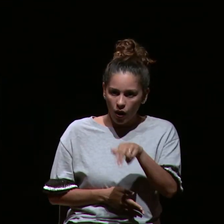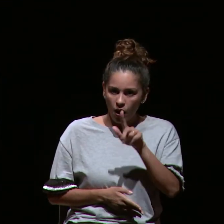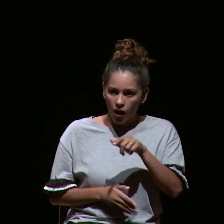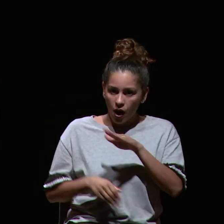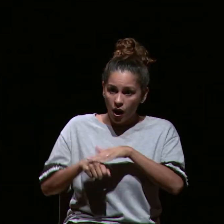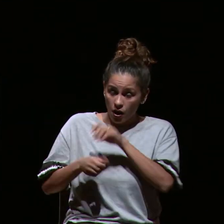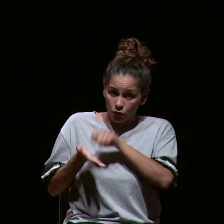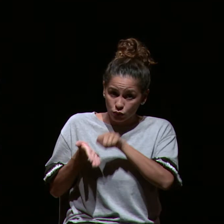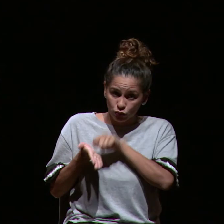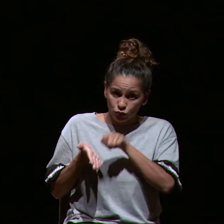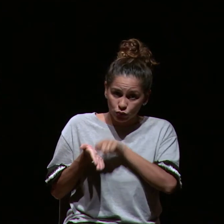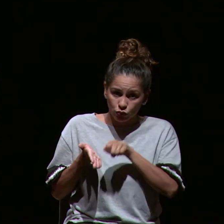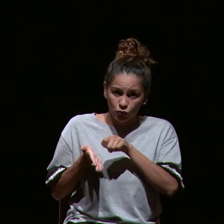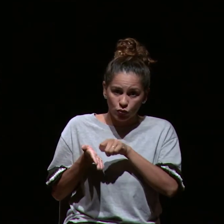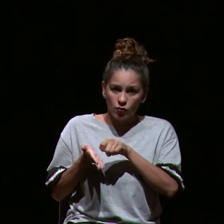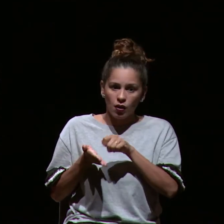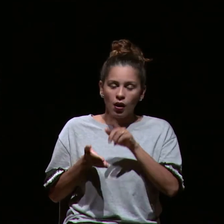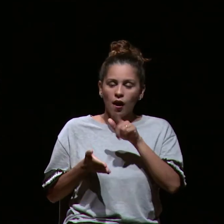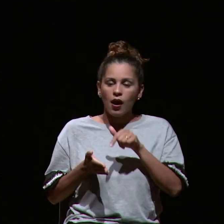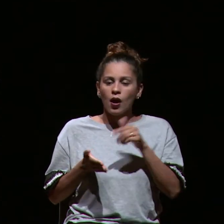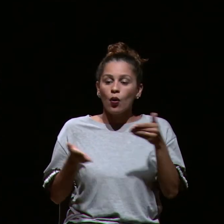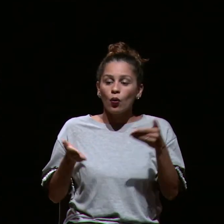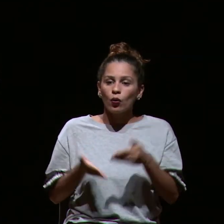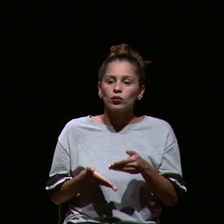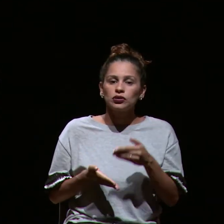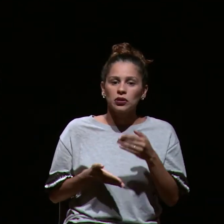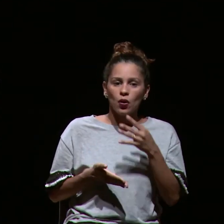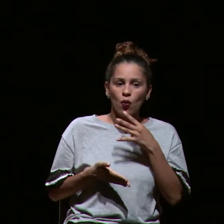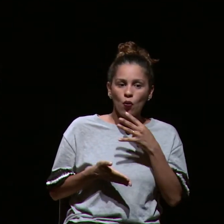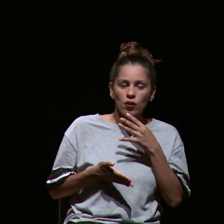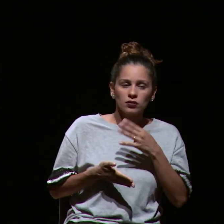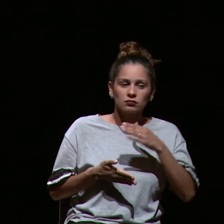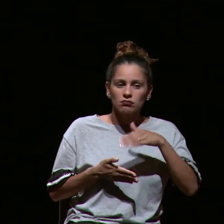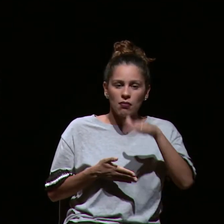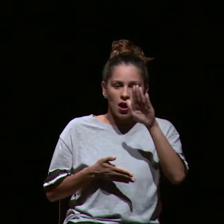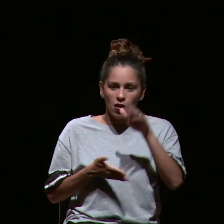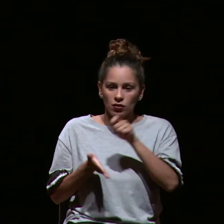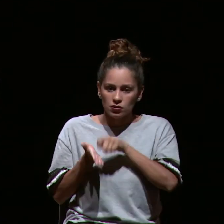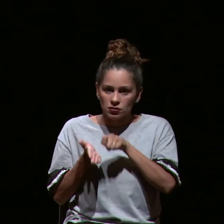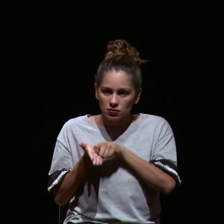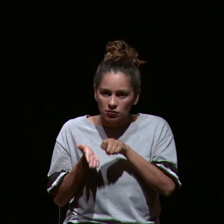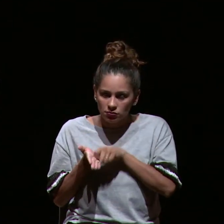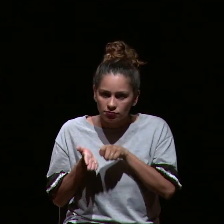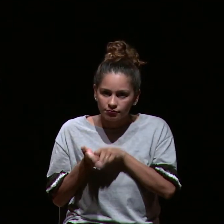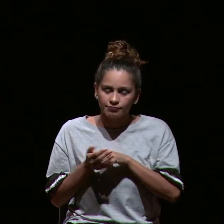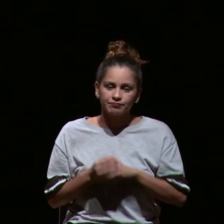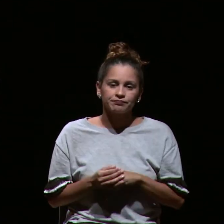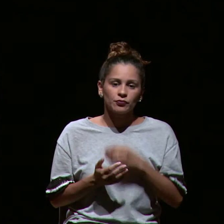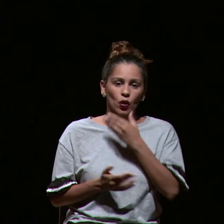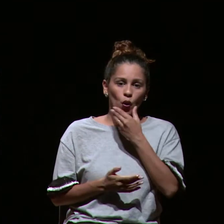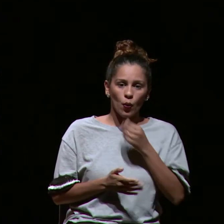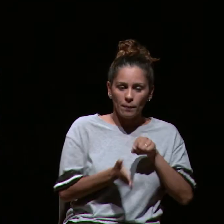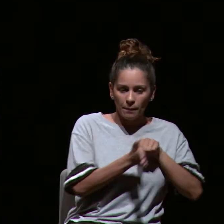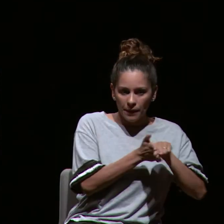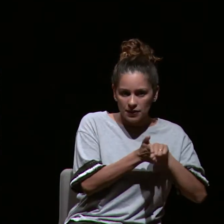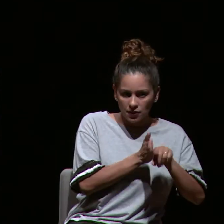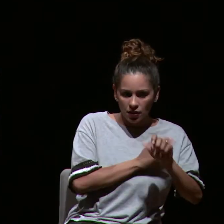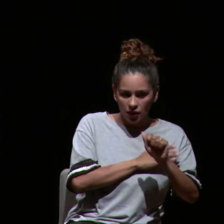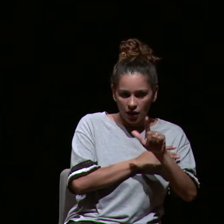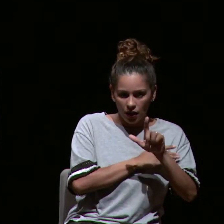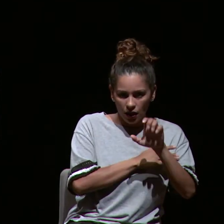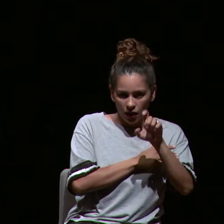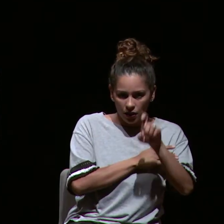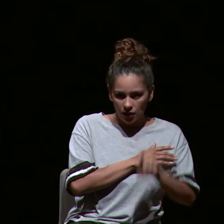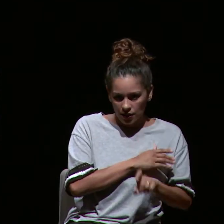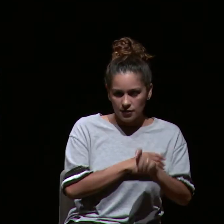do melhor romance anti-escravista do período colonial cubano. Segundo Alex de Castro, pesquisador, tradutor e